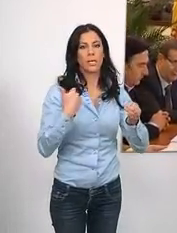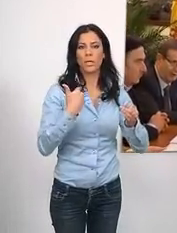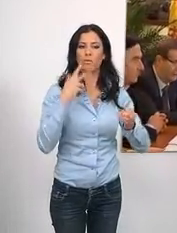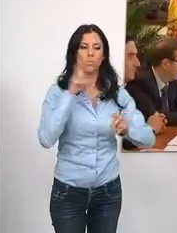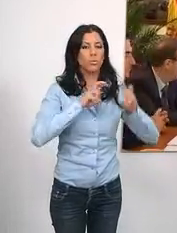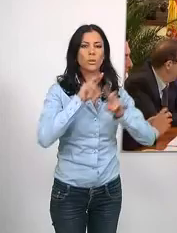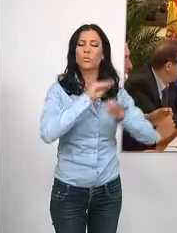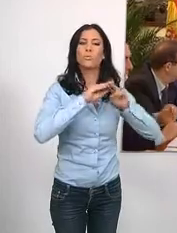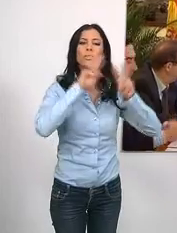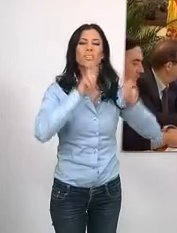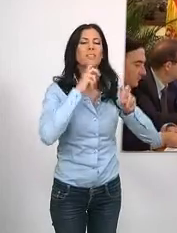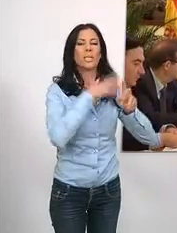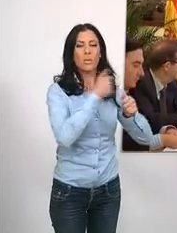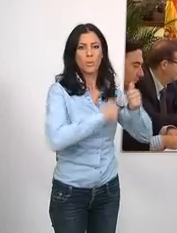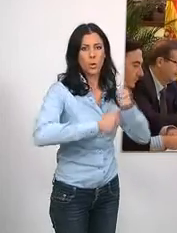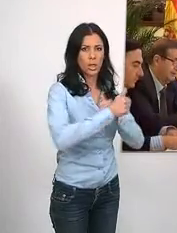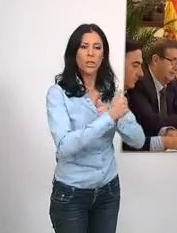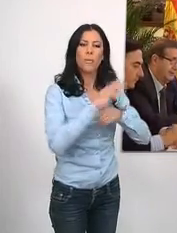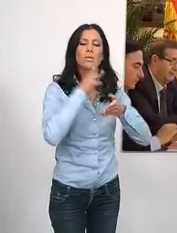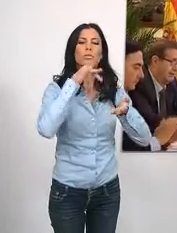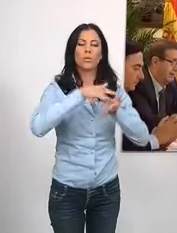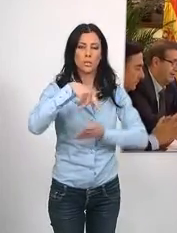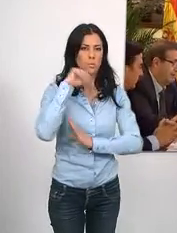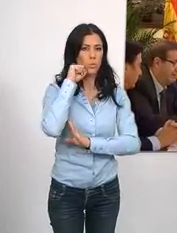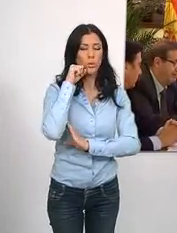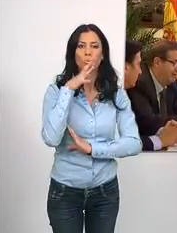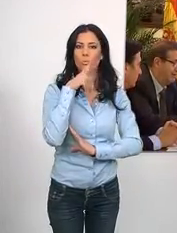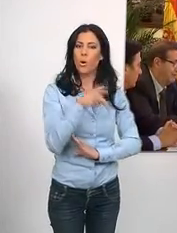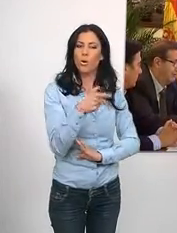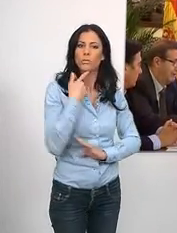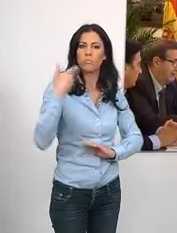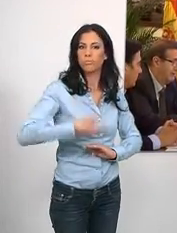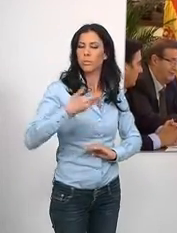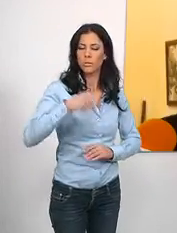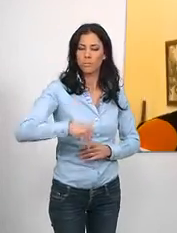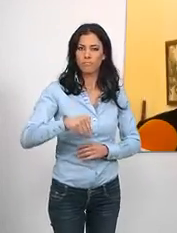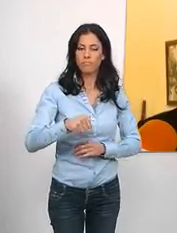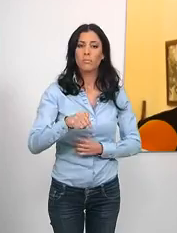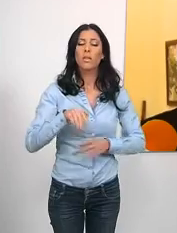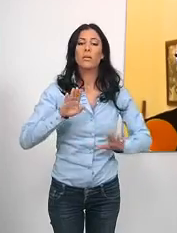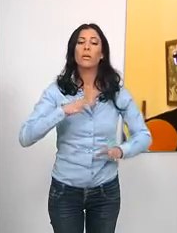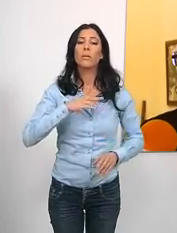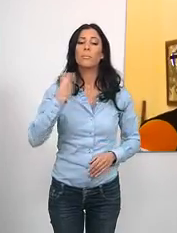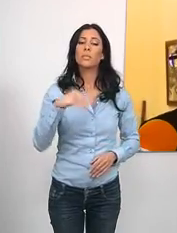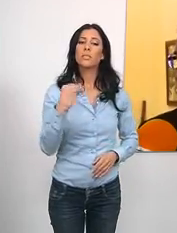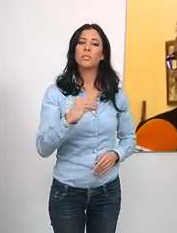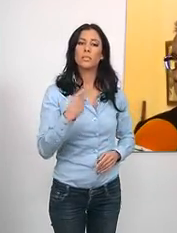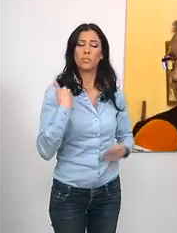manifiesto la prioridad de que este ferrocarril pase por motril debido a su I estratégica el presidente de